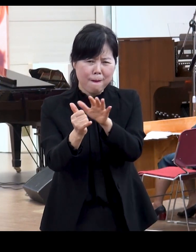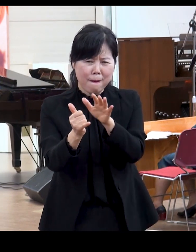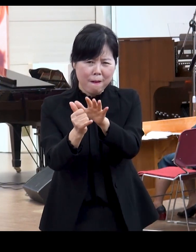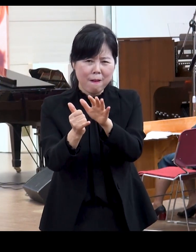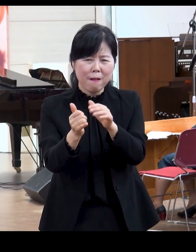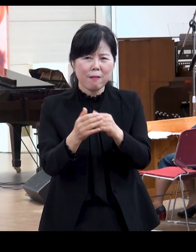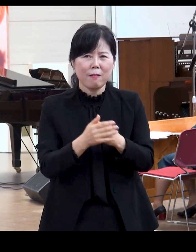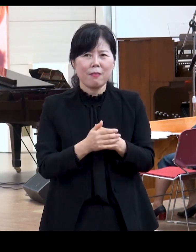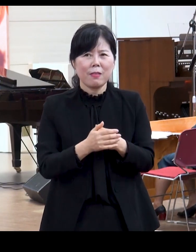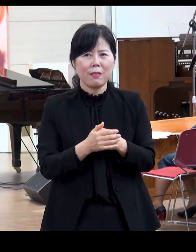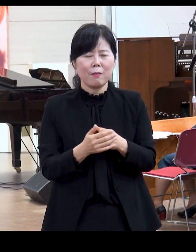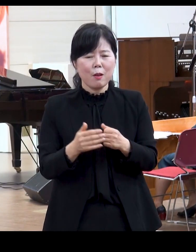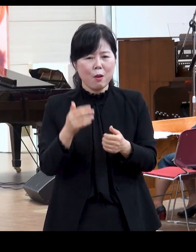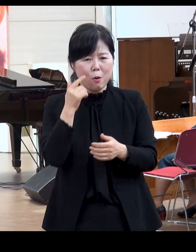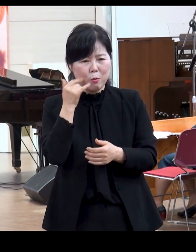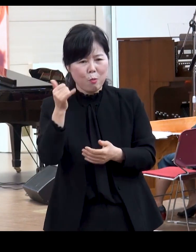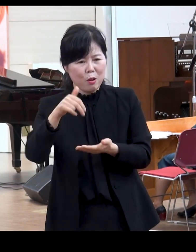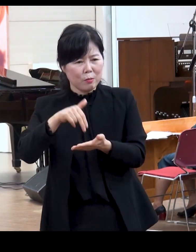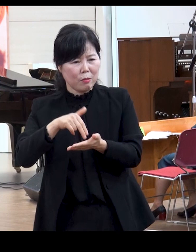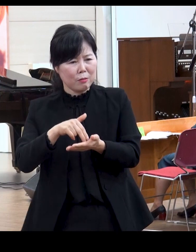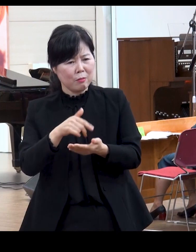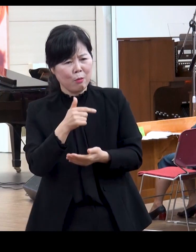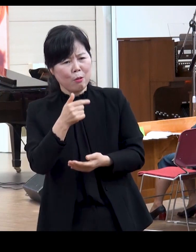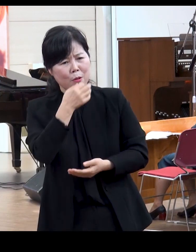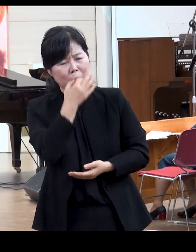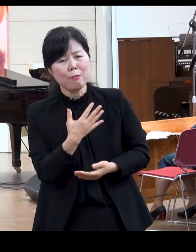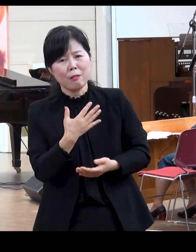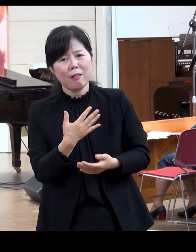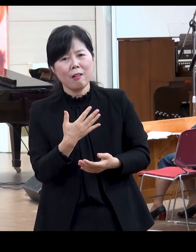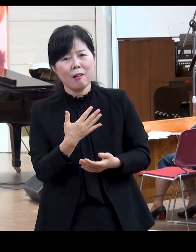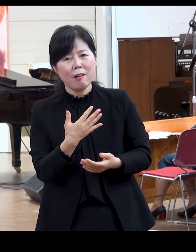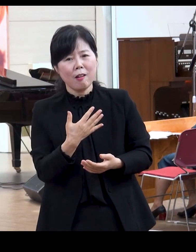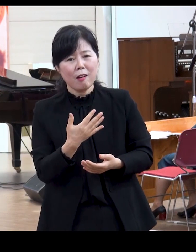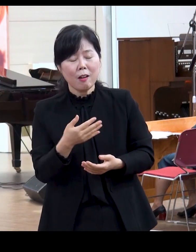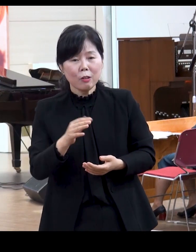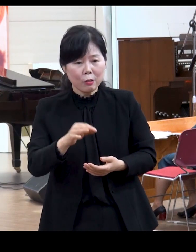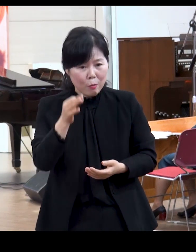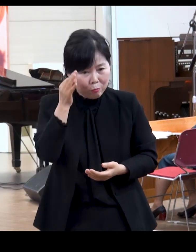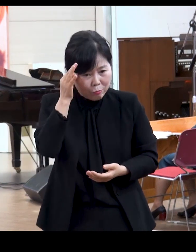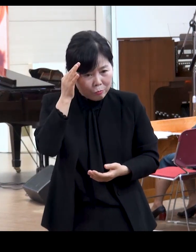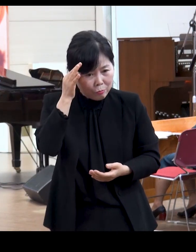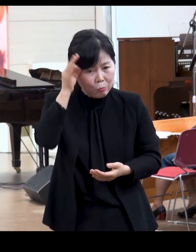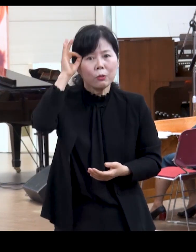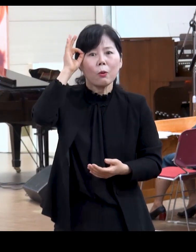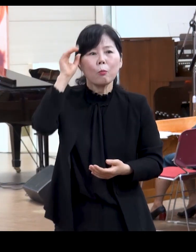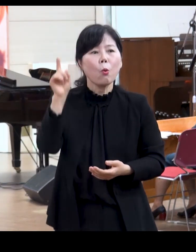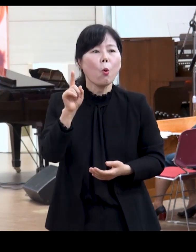그러는데 이 부모 입장에서 막 너무 힘든 거예요. 그런데 그때